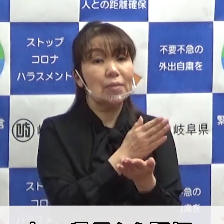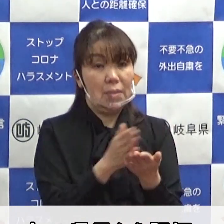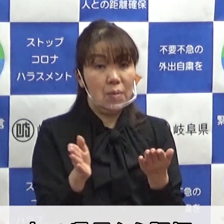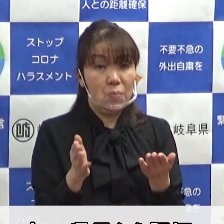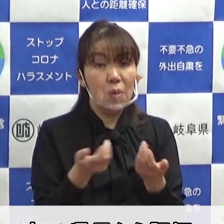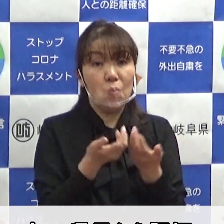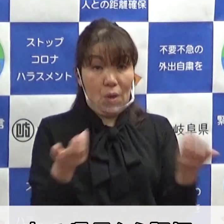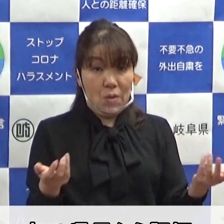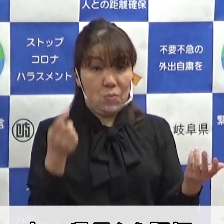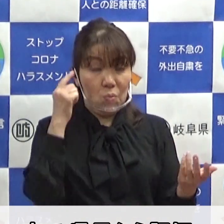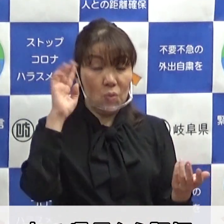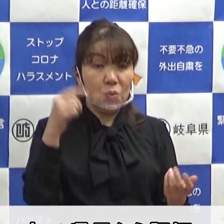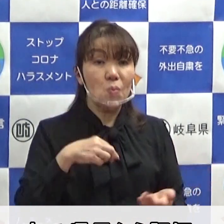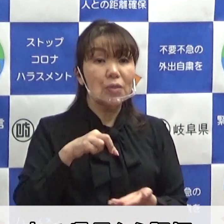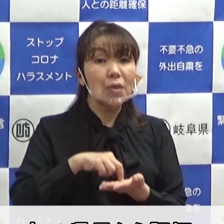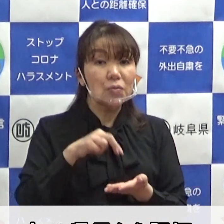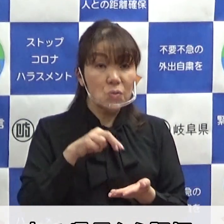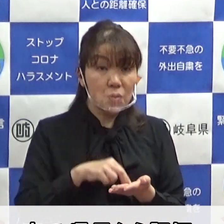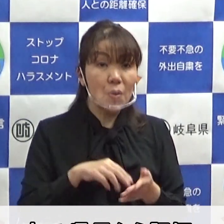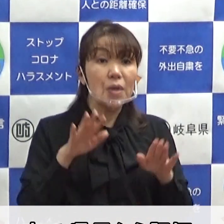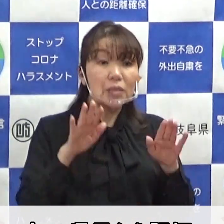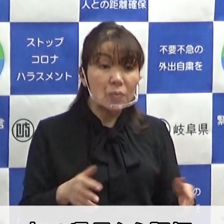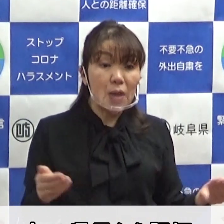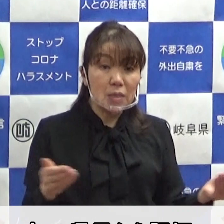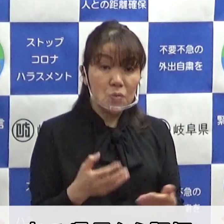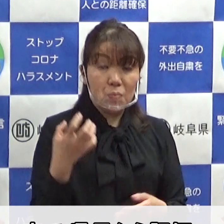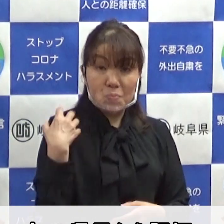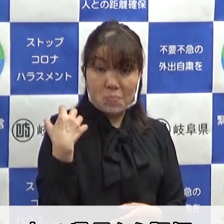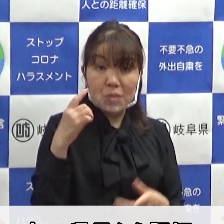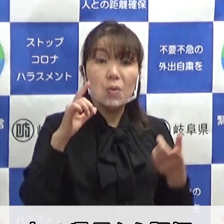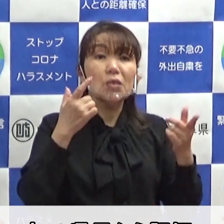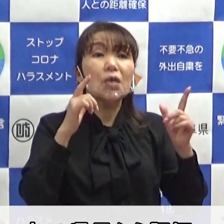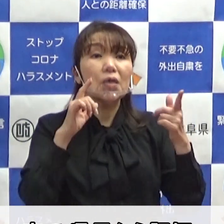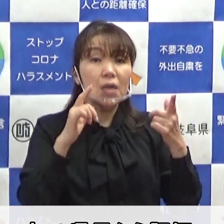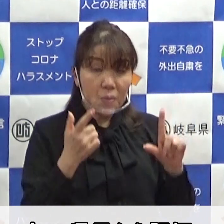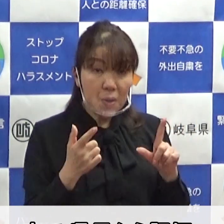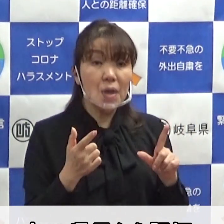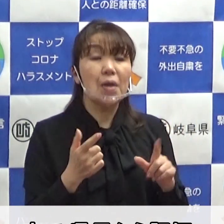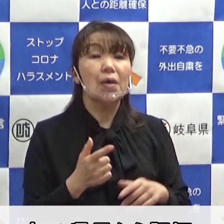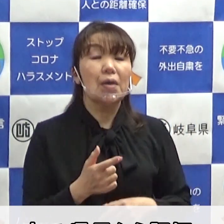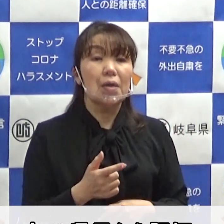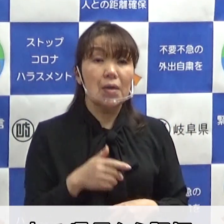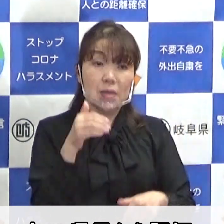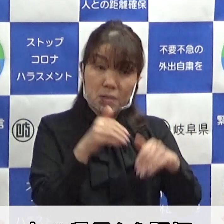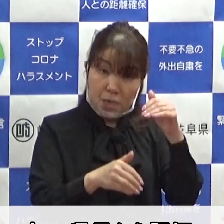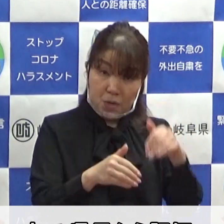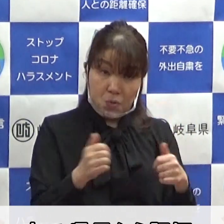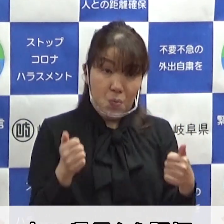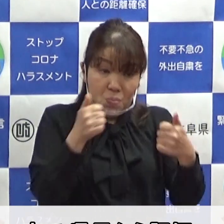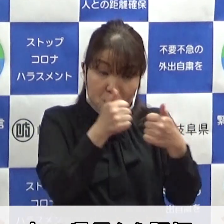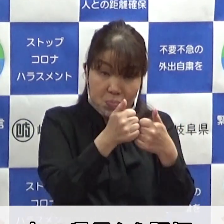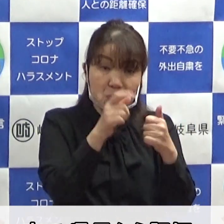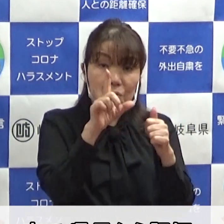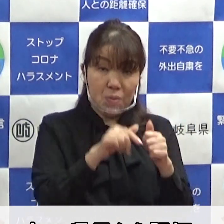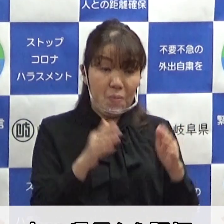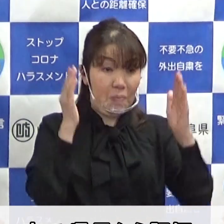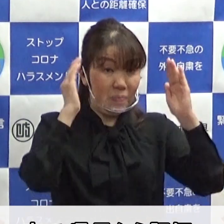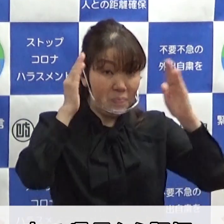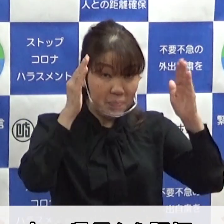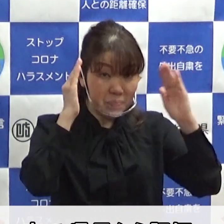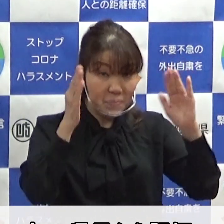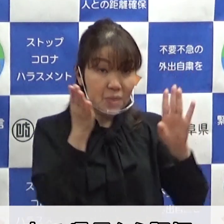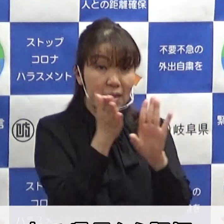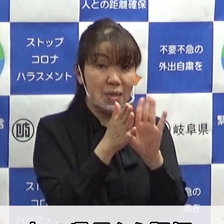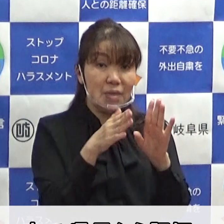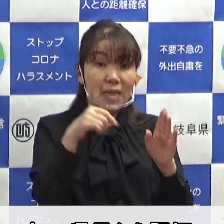んが、私としては、まあ、現職でなければね、私がもし現職でなしに この選挙に臨んでおったとすれば、もう目いっぱい